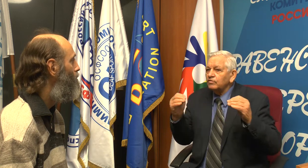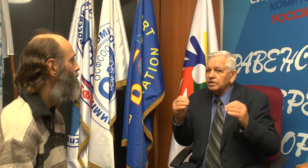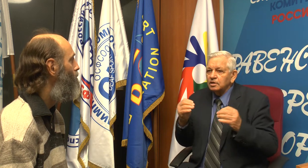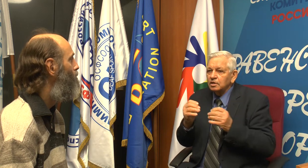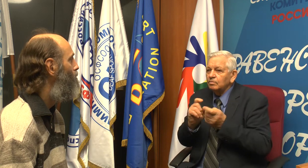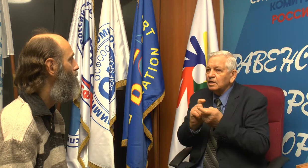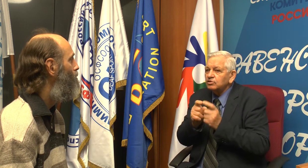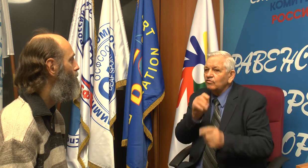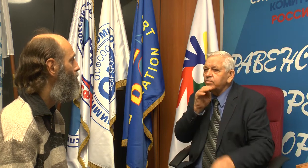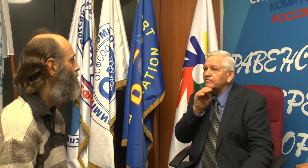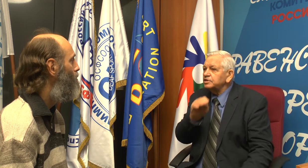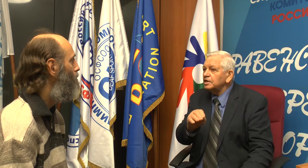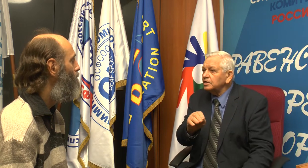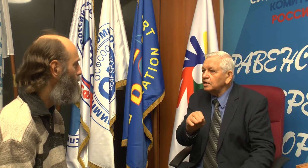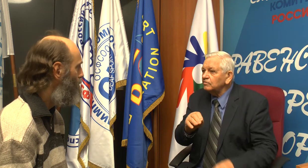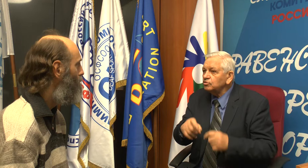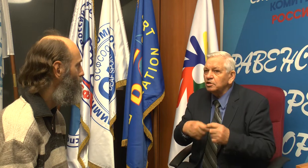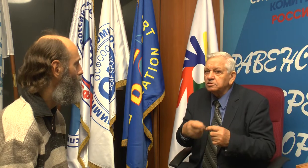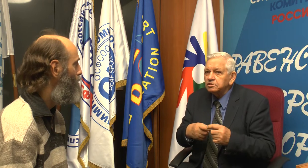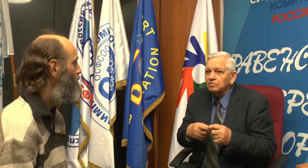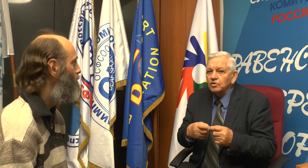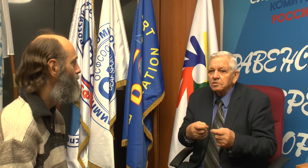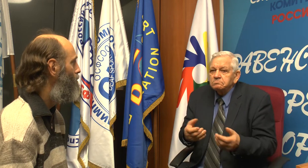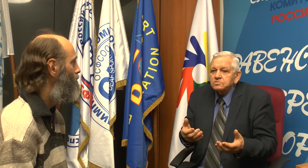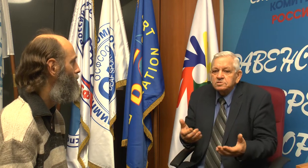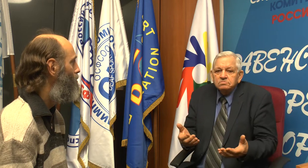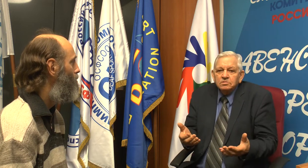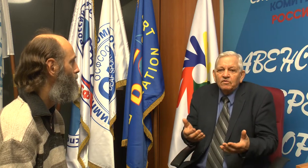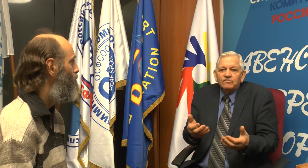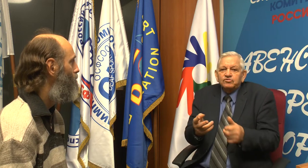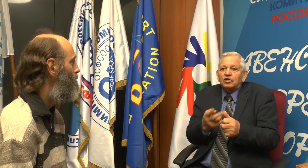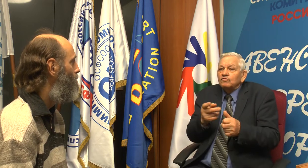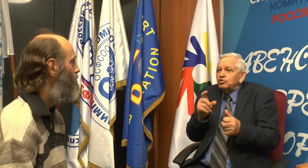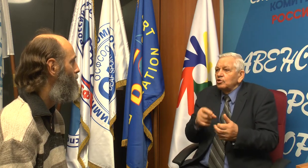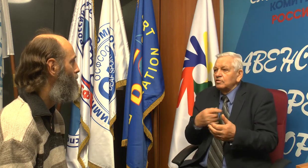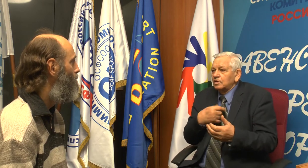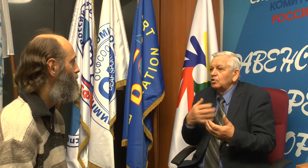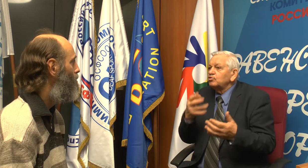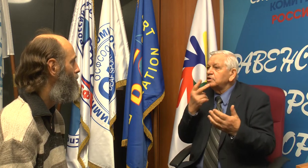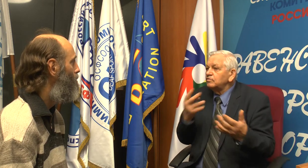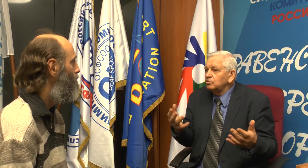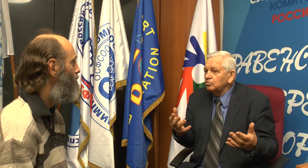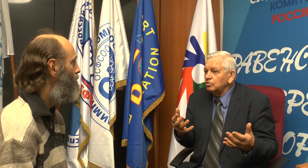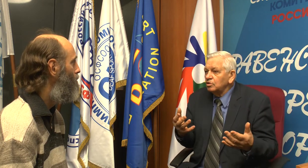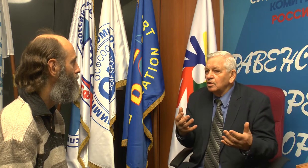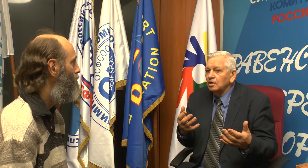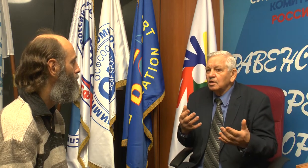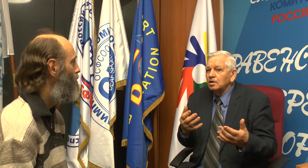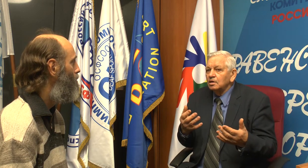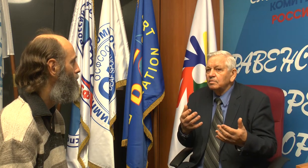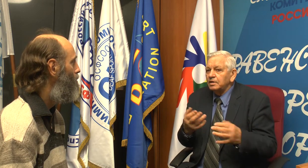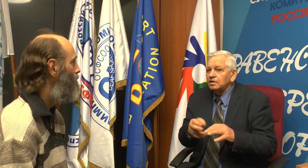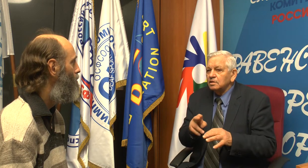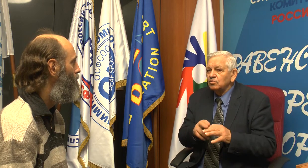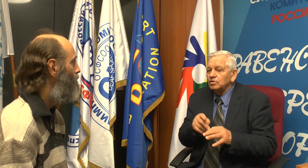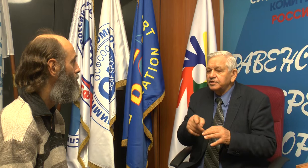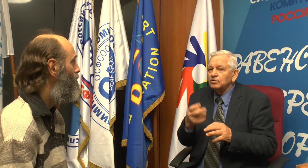уровне борцов-профессионалов, дзюдоистов, второго человека я уже не вижу. Поэтому эти